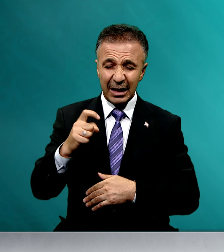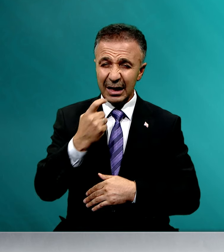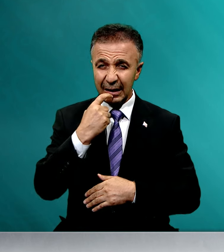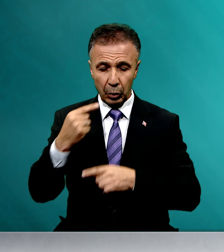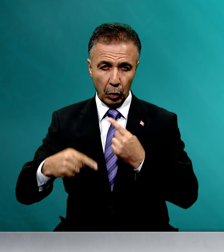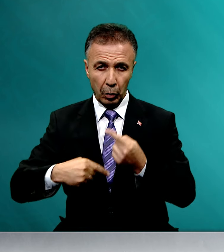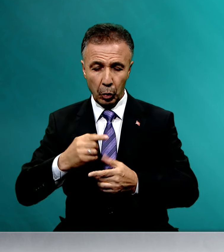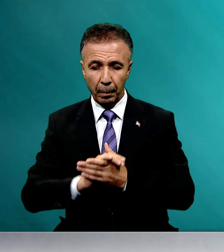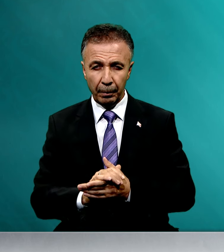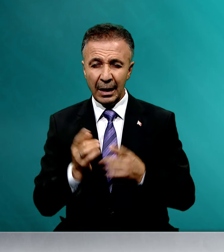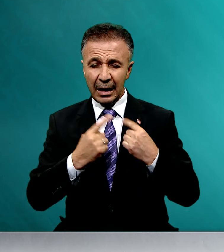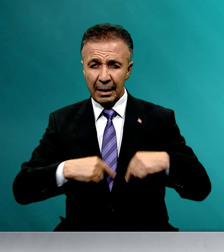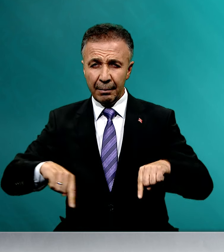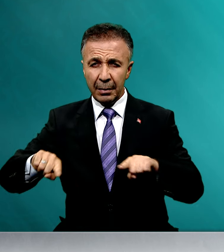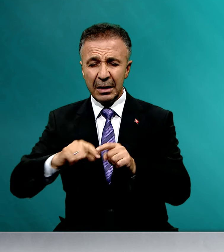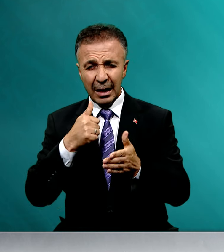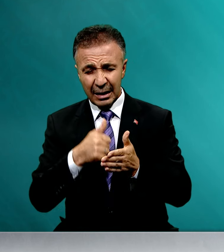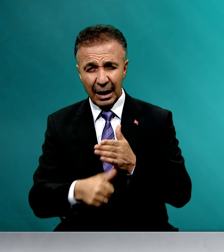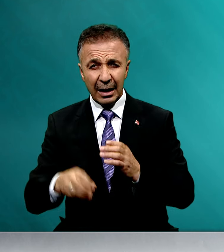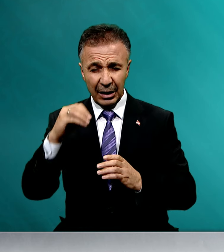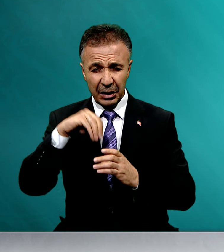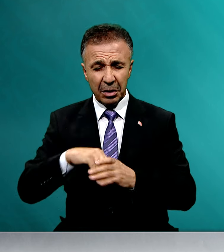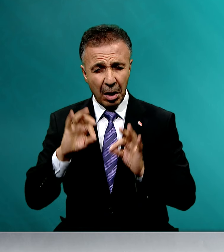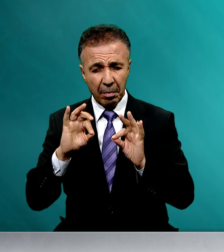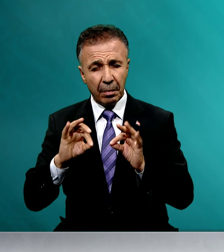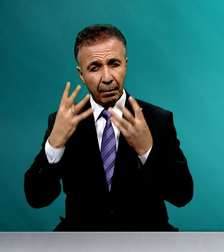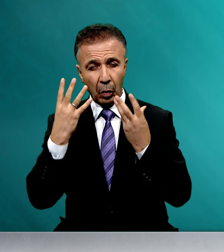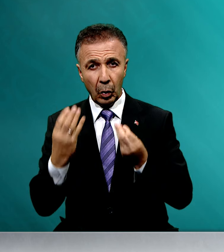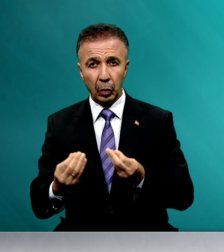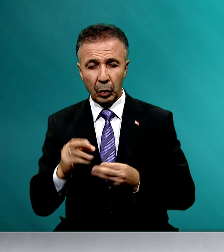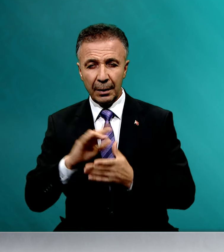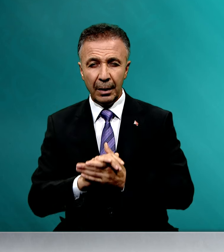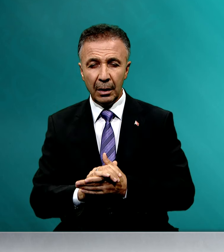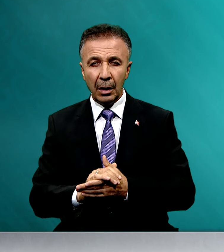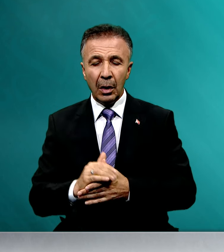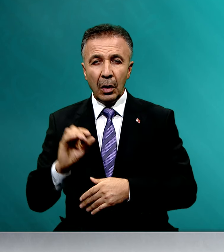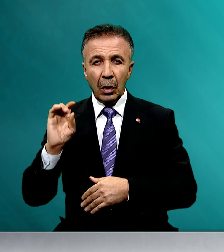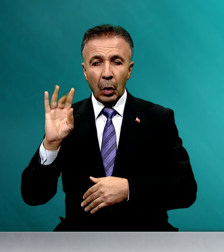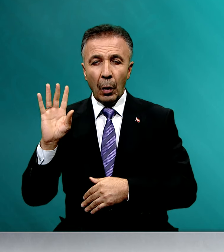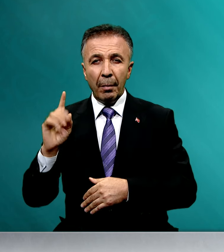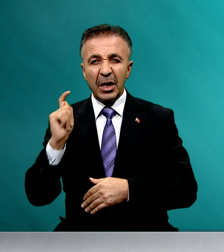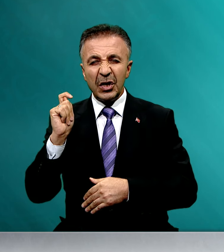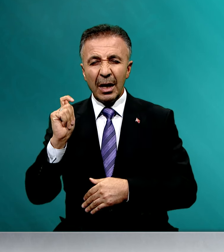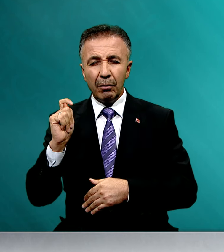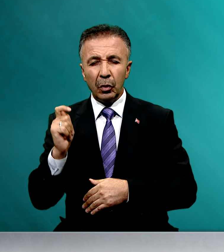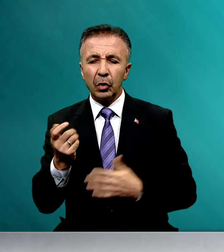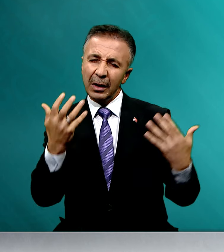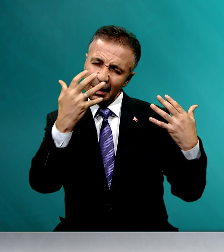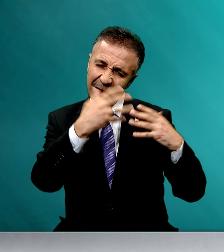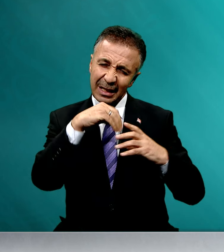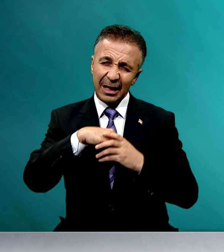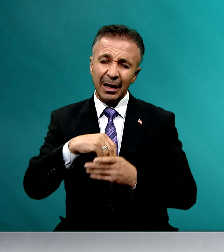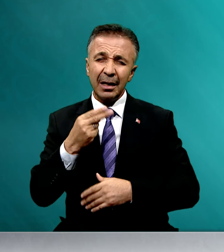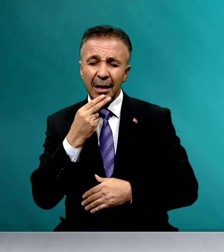Bizler tarihin her döneminde olduğu gibi 15 Temmuz gecesinde de kadınıyla